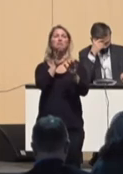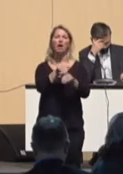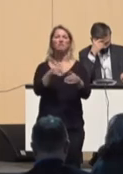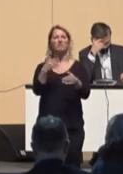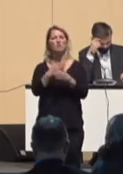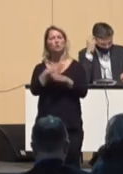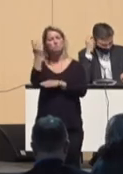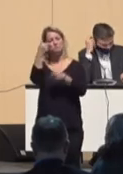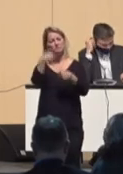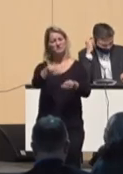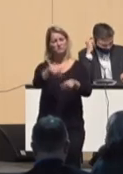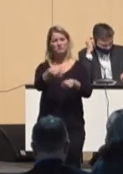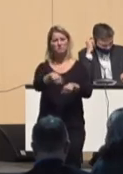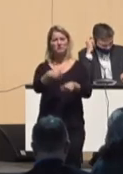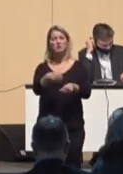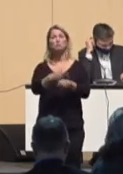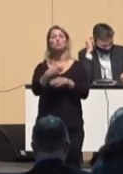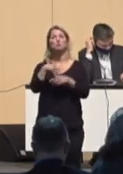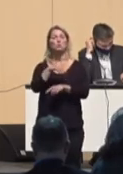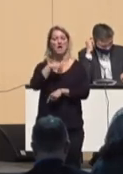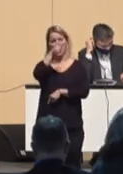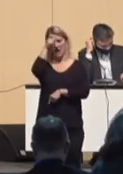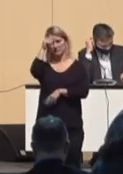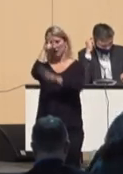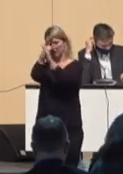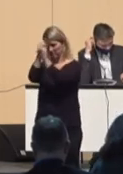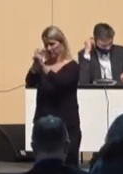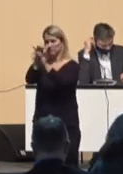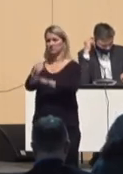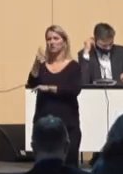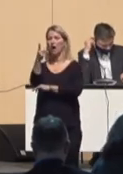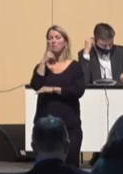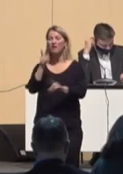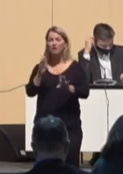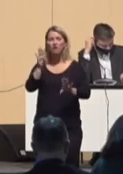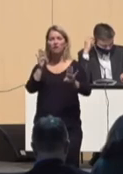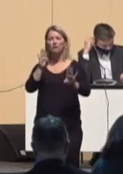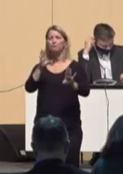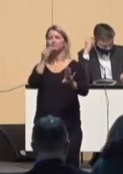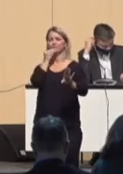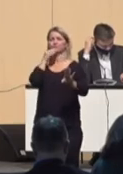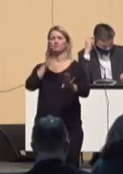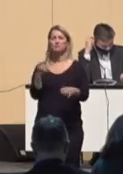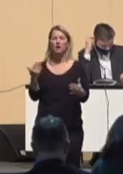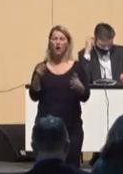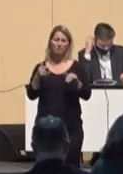wird und namhafte Experten, ich erinnere mal an Professor Bakhti, einfach nicht mehr zu Wort kommen. Ne? Aber das ist ein ganz anderes, das ist